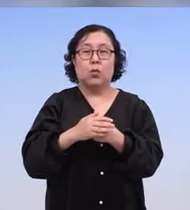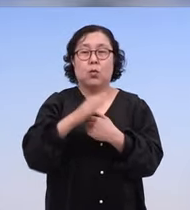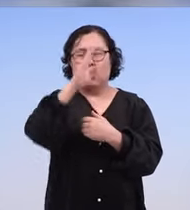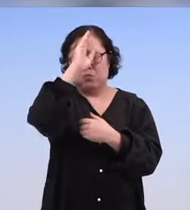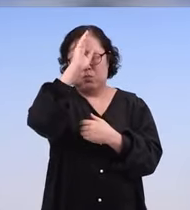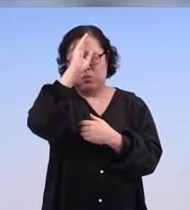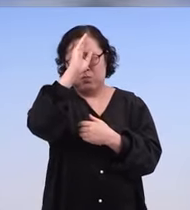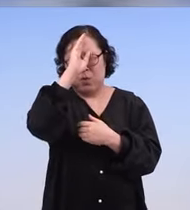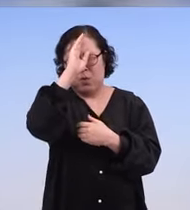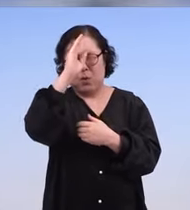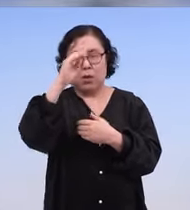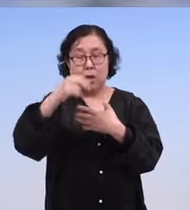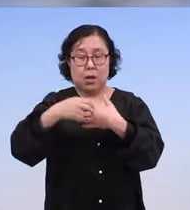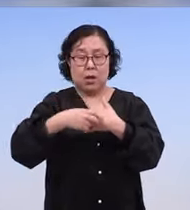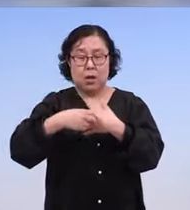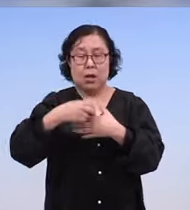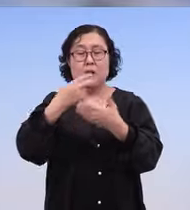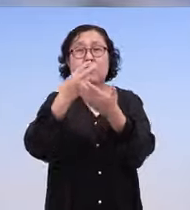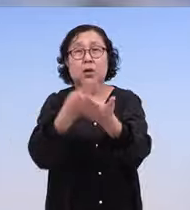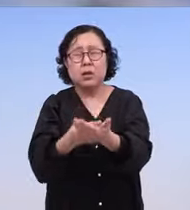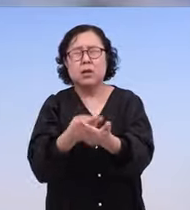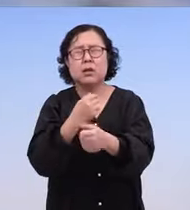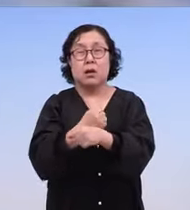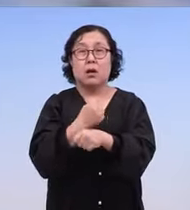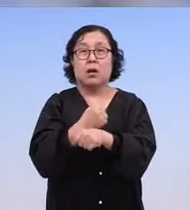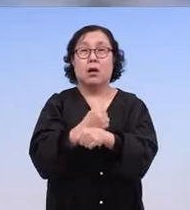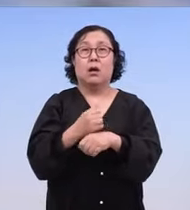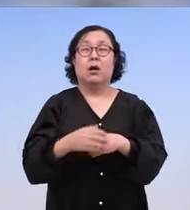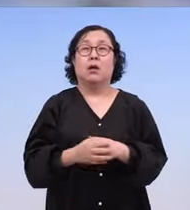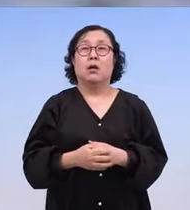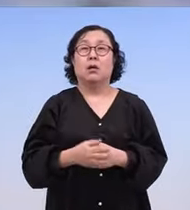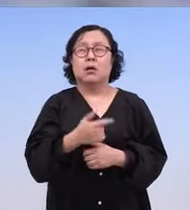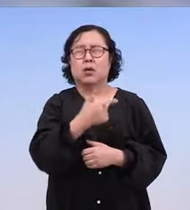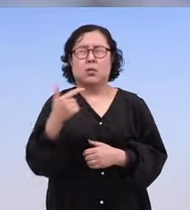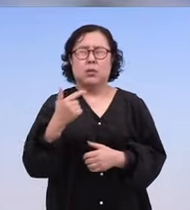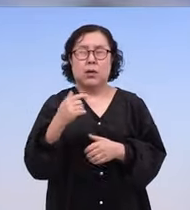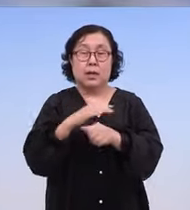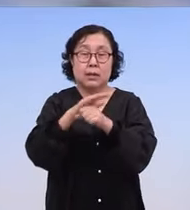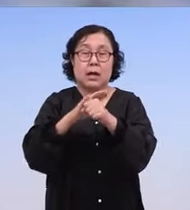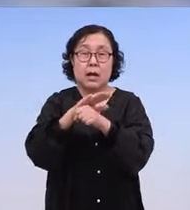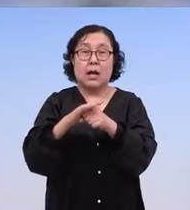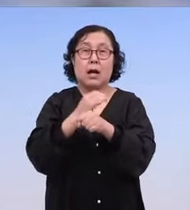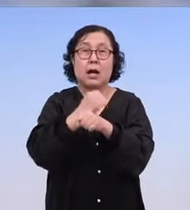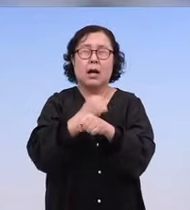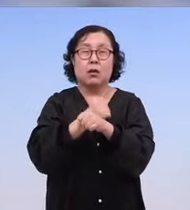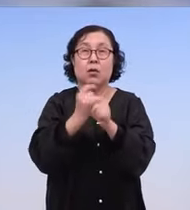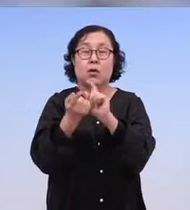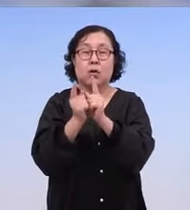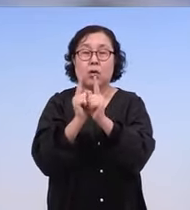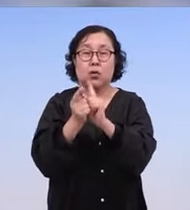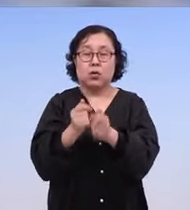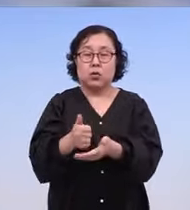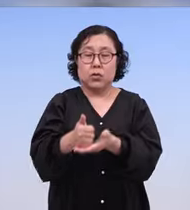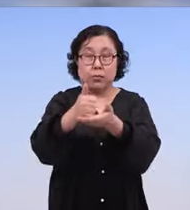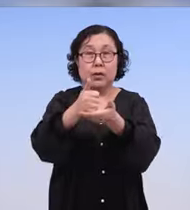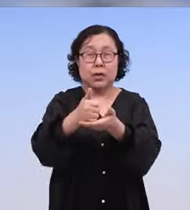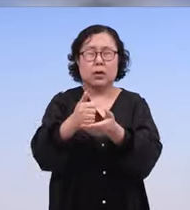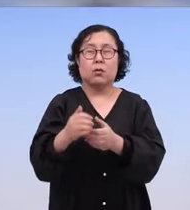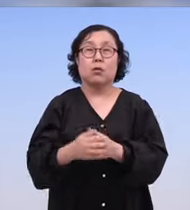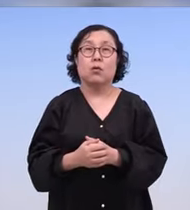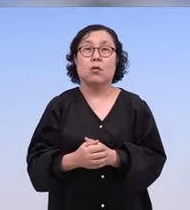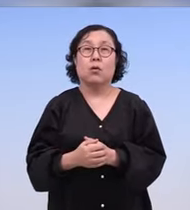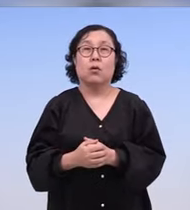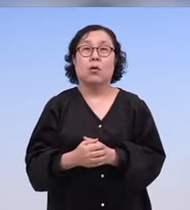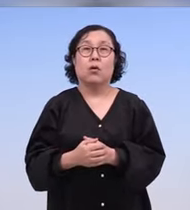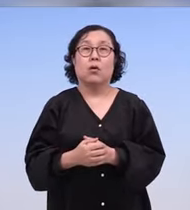겁니다. 그 난관을 다 이겨내고 너무나 서로 사랑하면서 그렇게 서로를 섬기고 이런